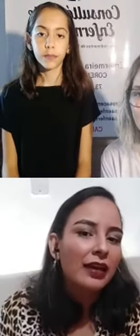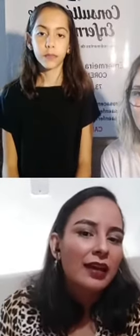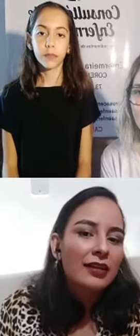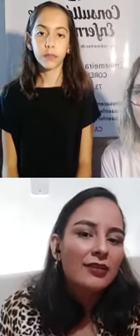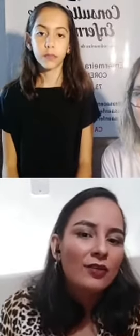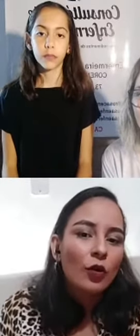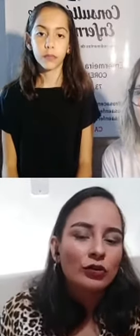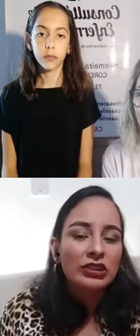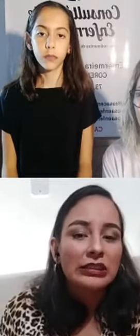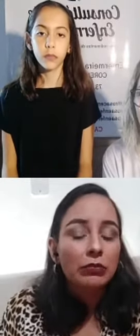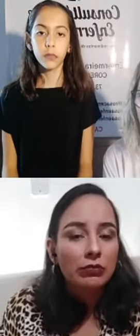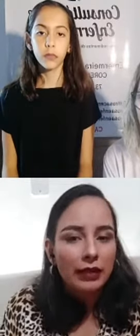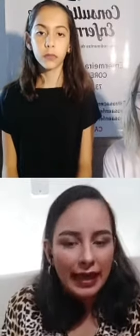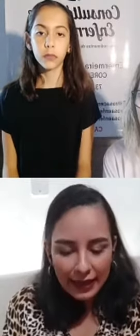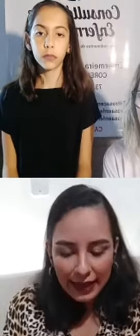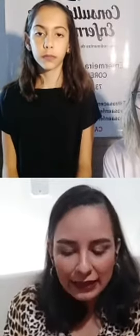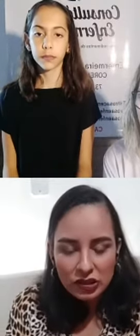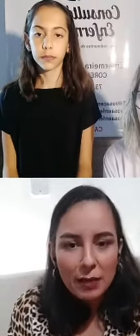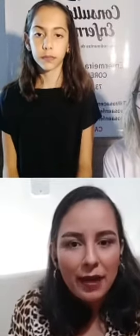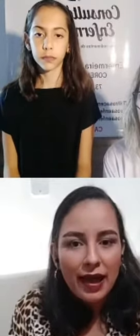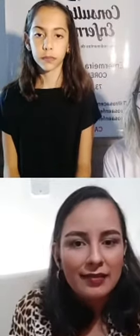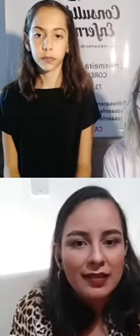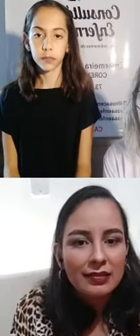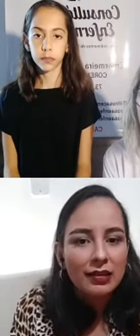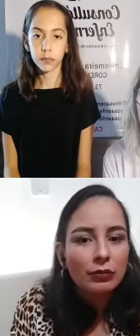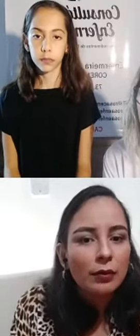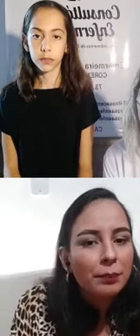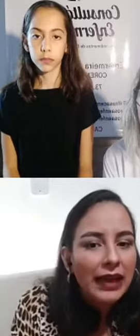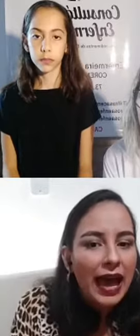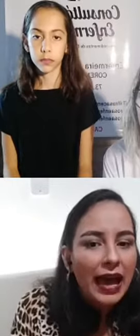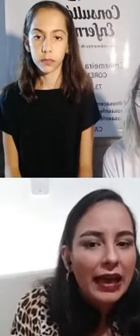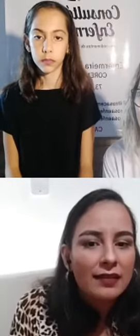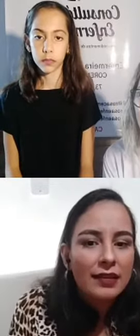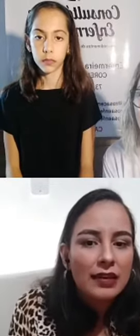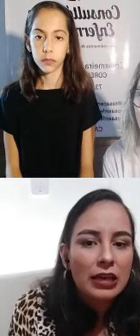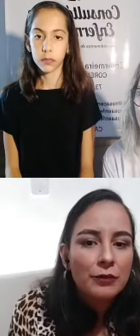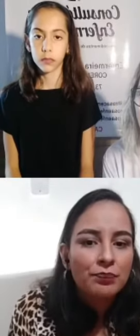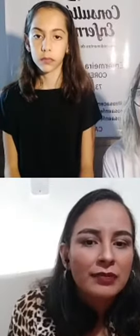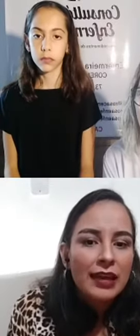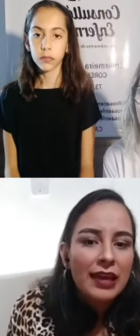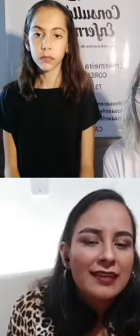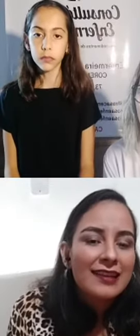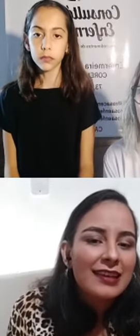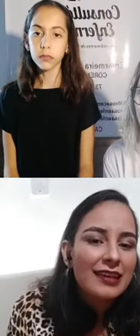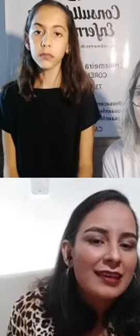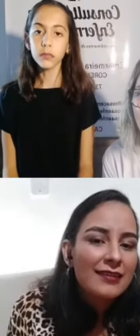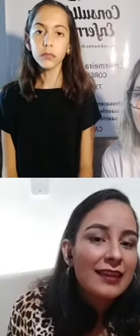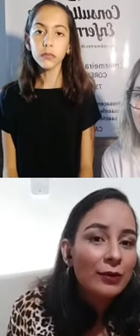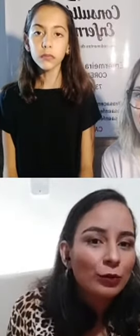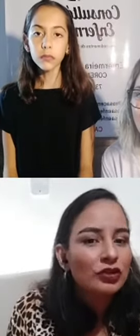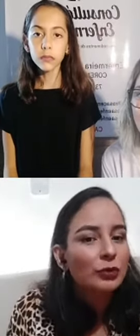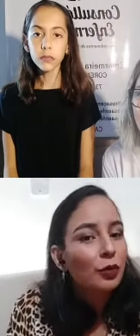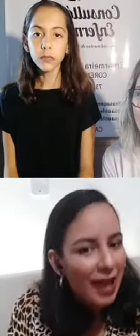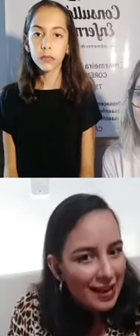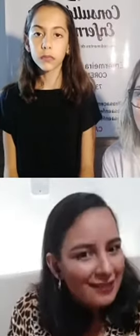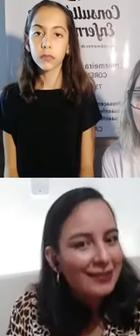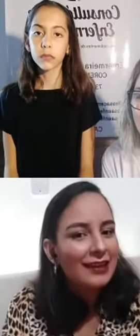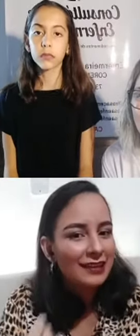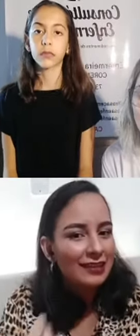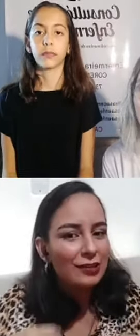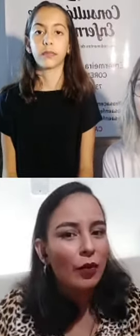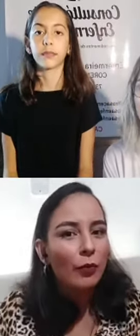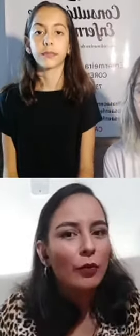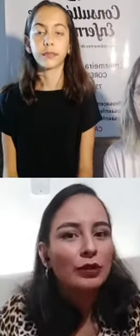mulher que sou hoje. E tenho cada dia mais tentando ampliar esse círculo de mulheres